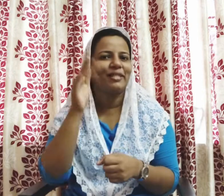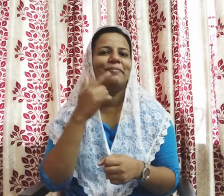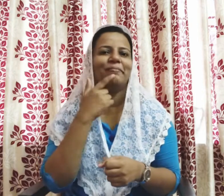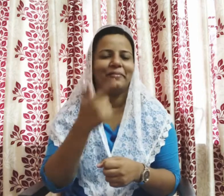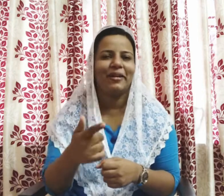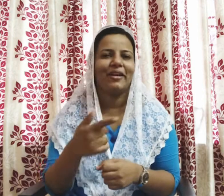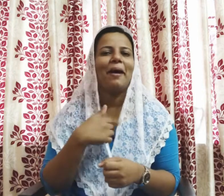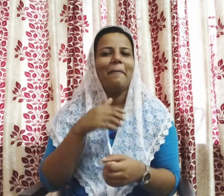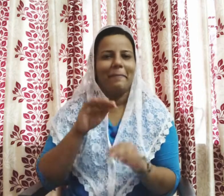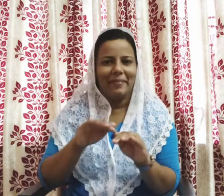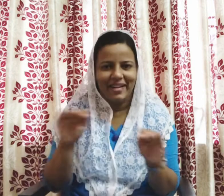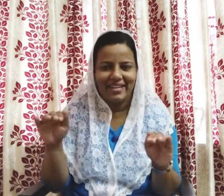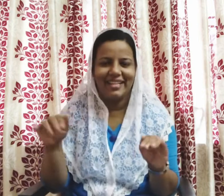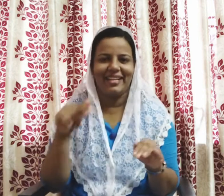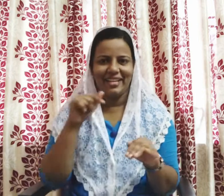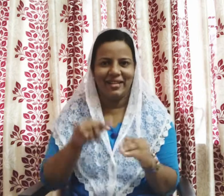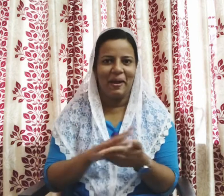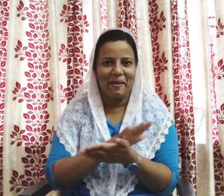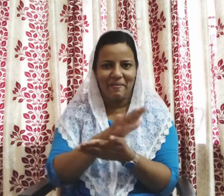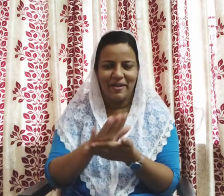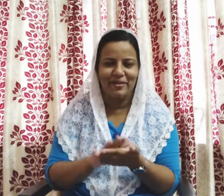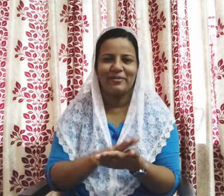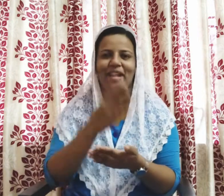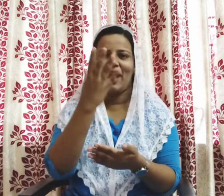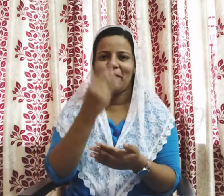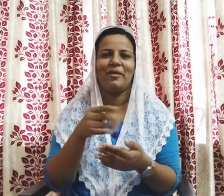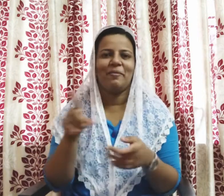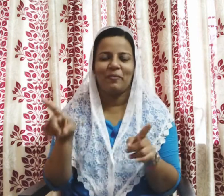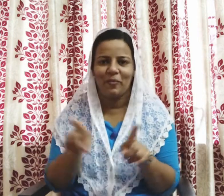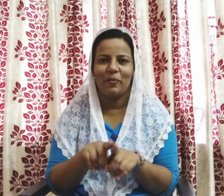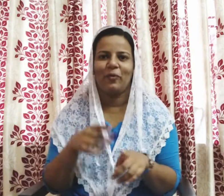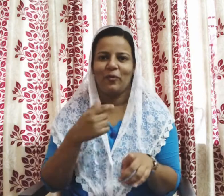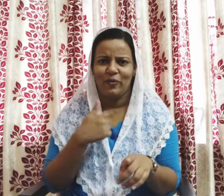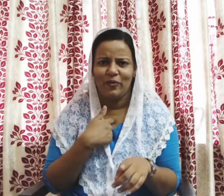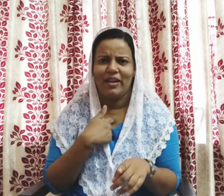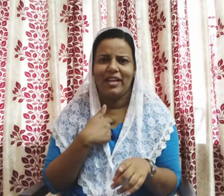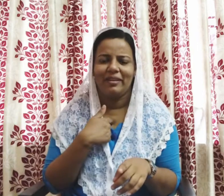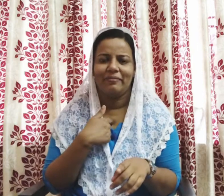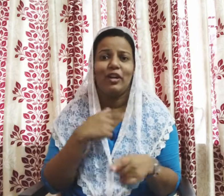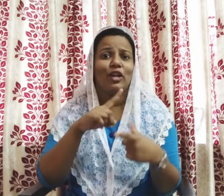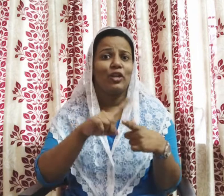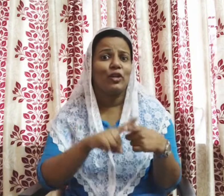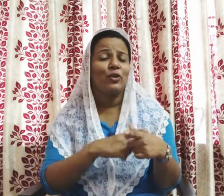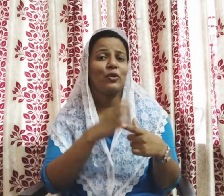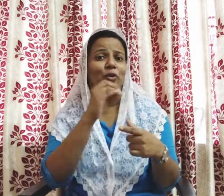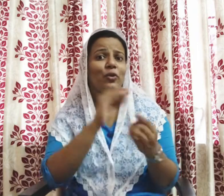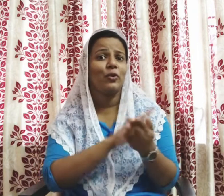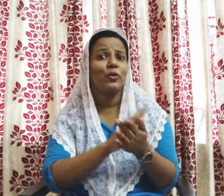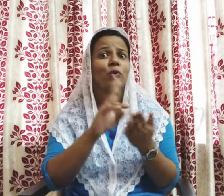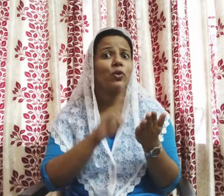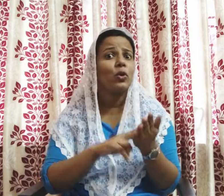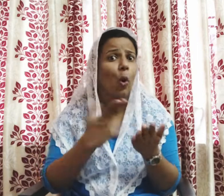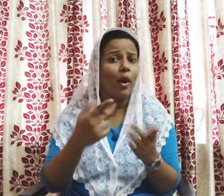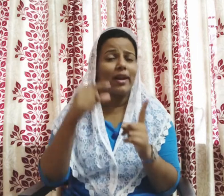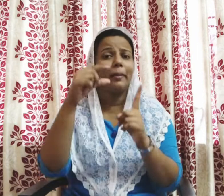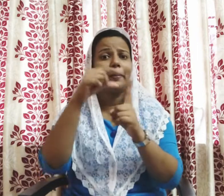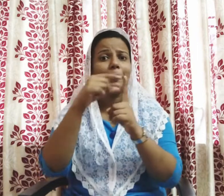മക്കളെ പരിശുദ്ധാത്മാവാകുന്ന ഞാൻ, അല്ലെങ്കിൽ യേശു പറയുക, എങ്ങനെ യോഹന്നാൻ്റെ കൂടെ ഇരുന്നോ, എങ്ങനെ പത്രോസിൻ്റെ കൂടെ